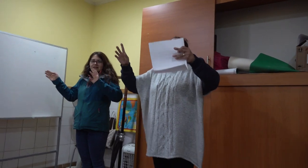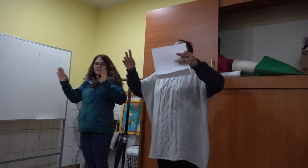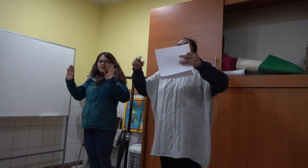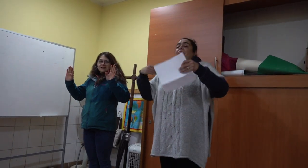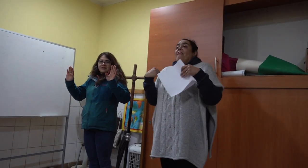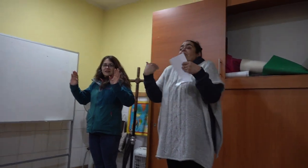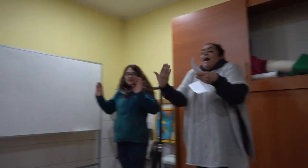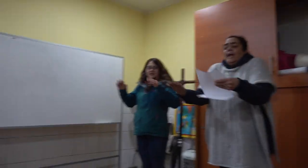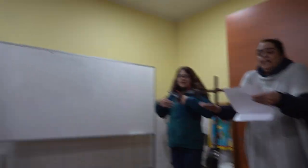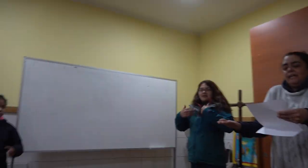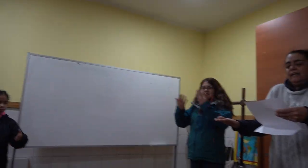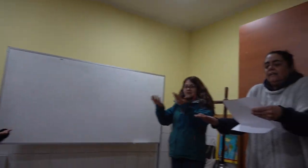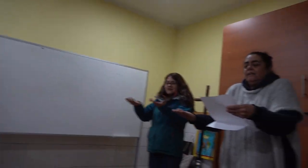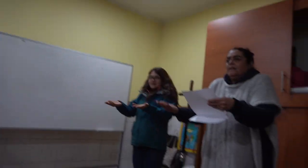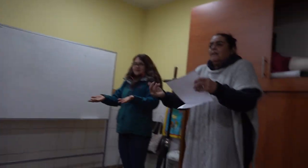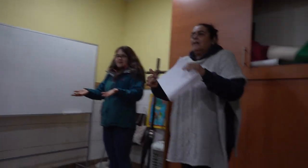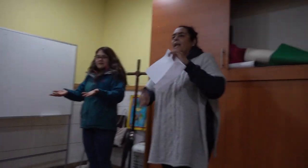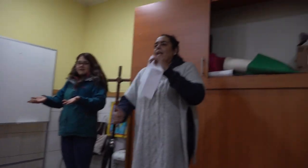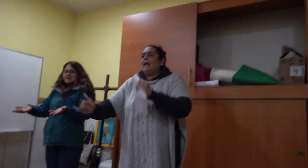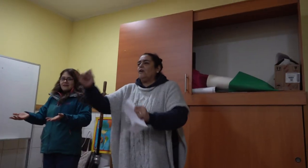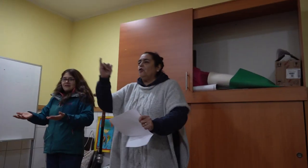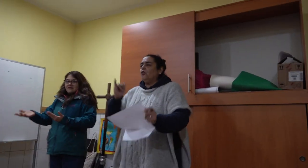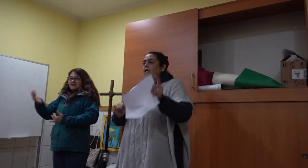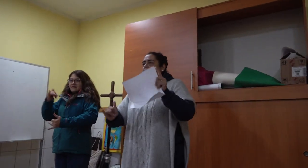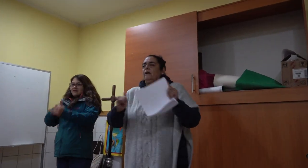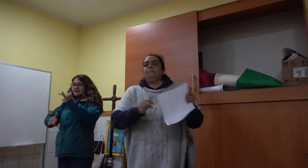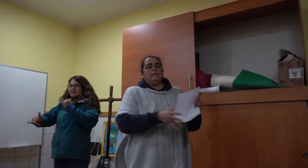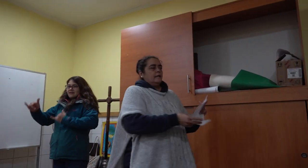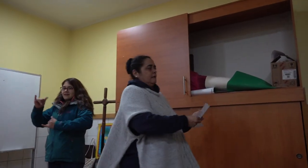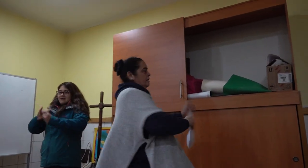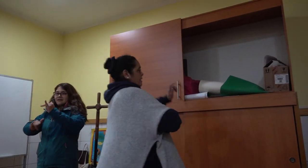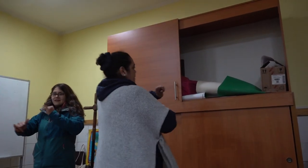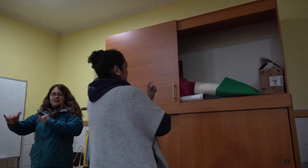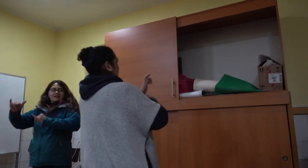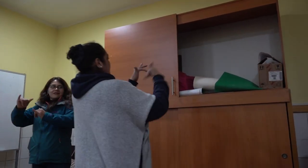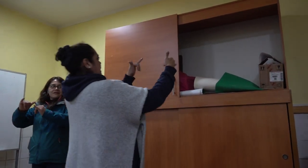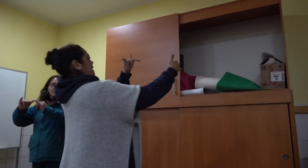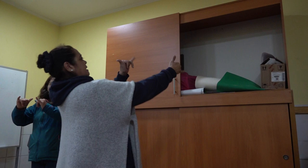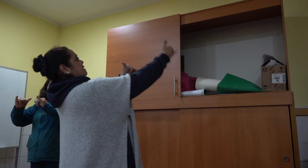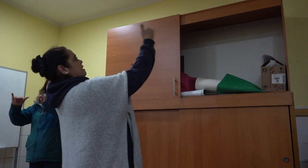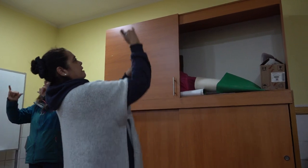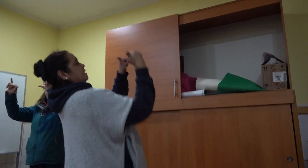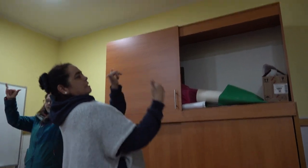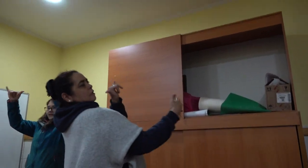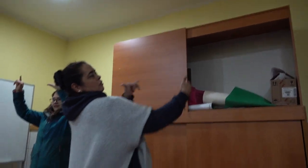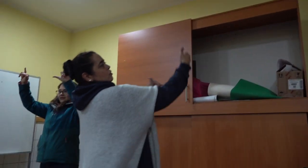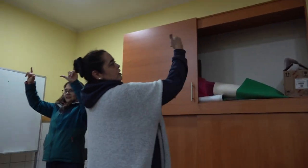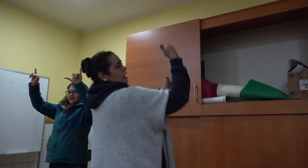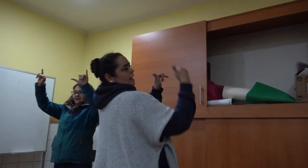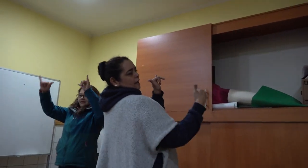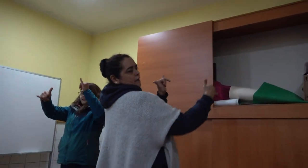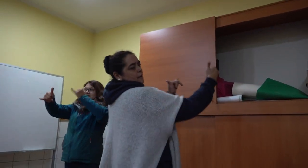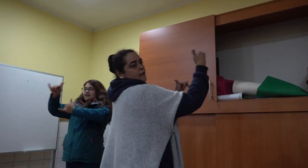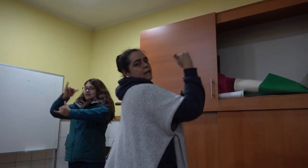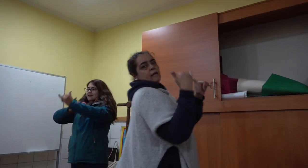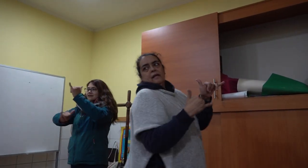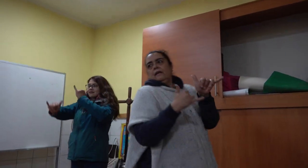manos. Dale la gloria, mira. Es así,